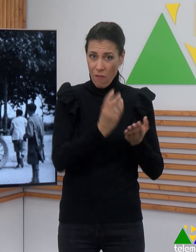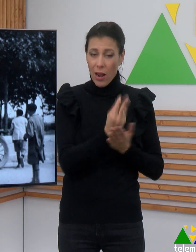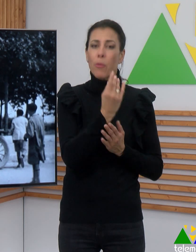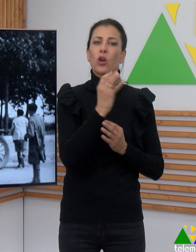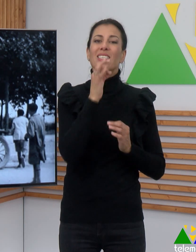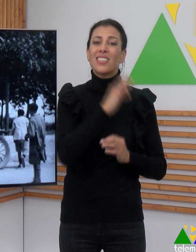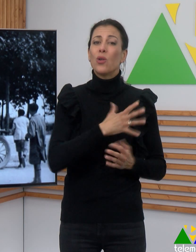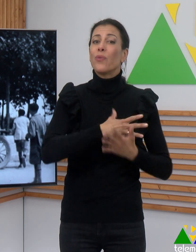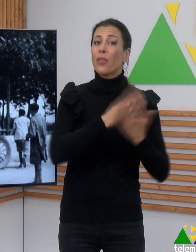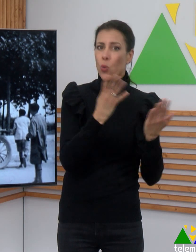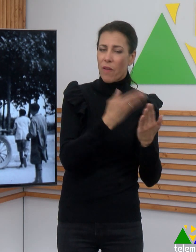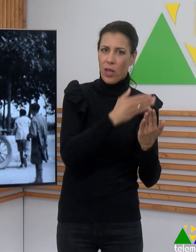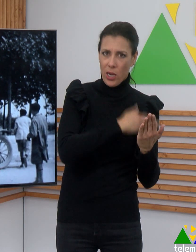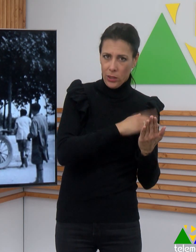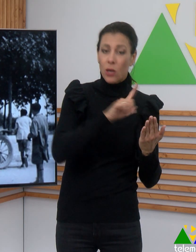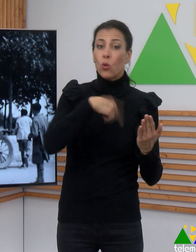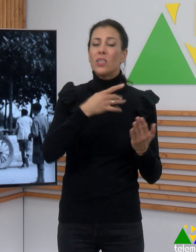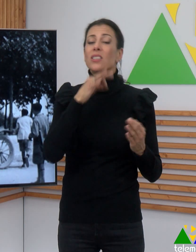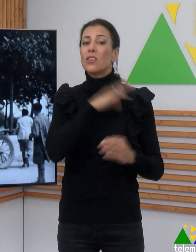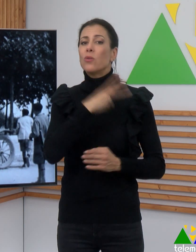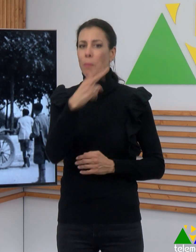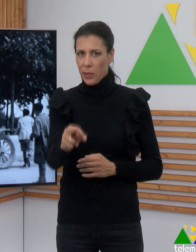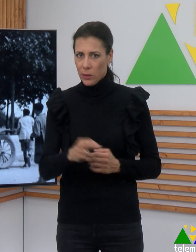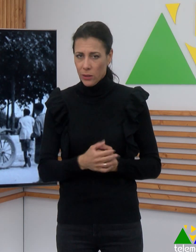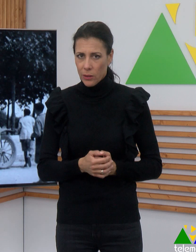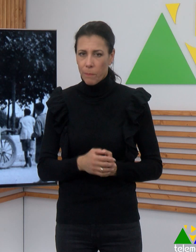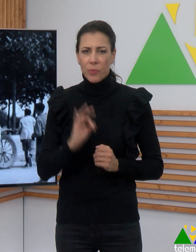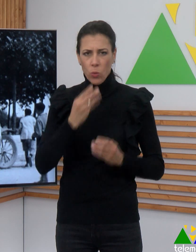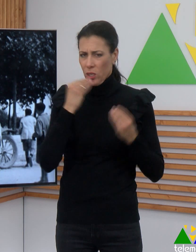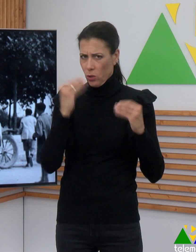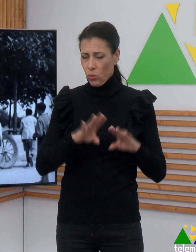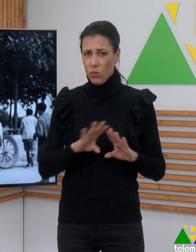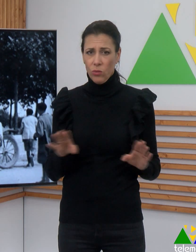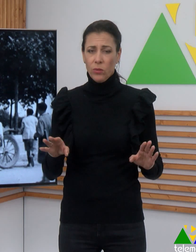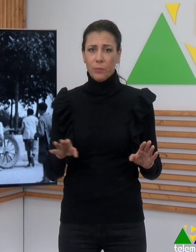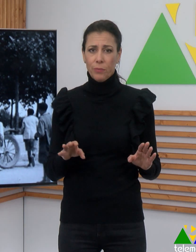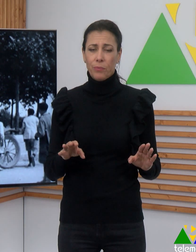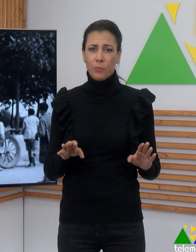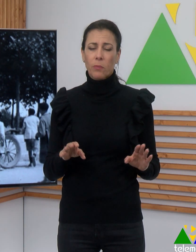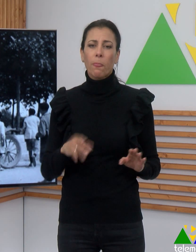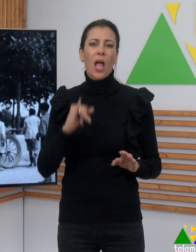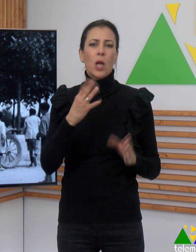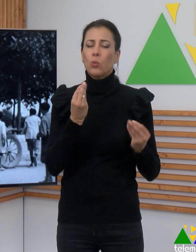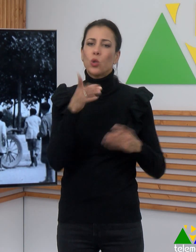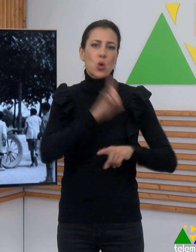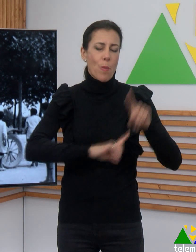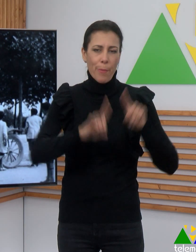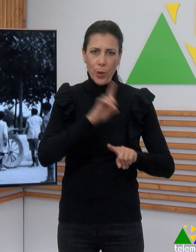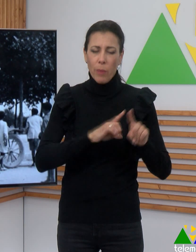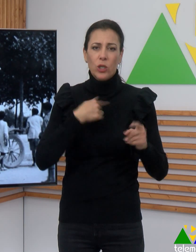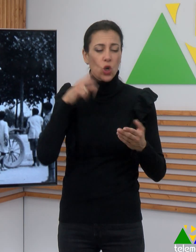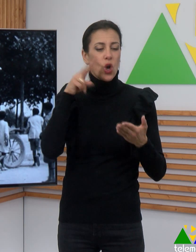siglo XIX, finales del siglo XIX. Es toda una historia, ¿no? Había muchos problemas. Yo he